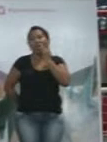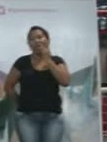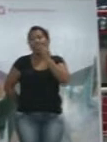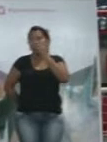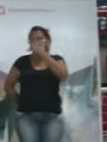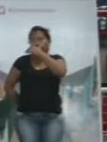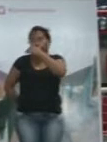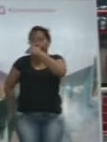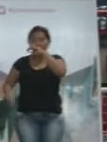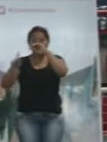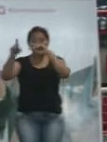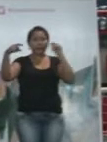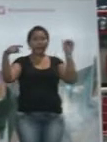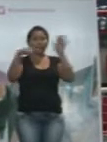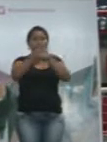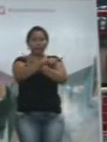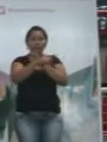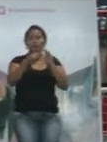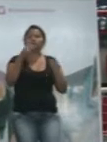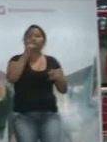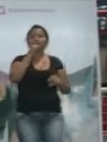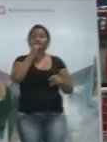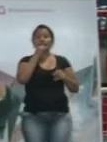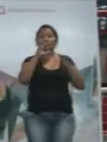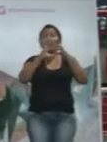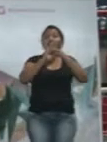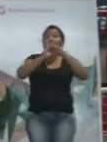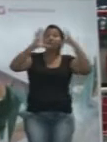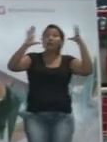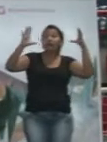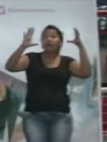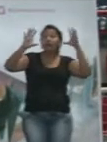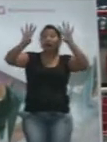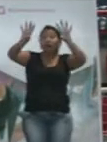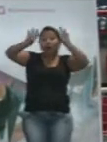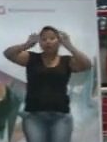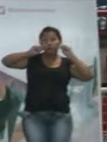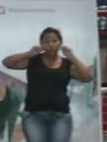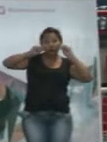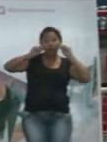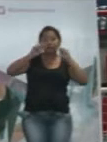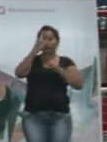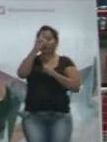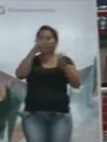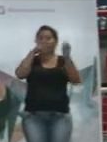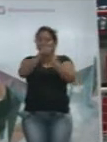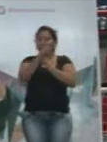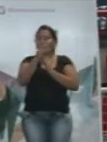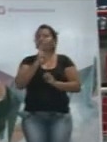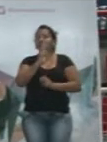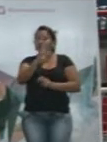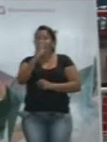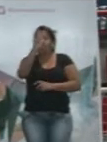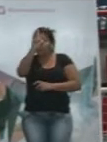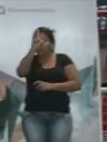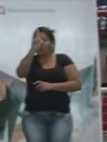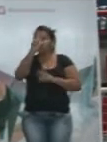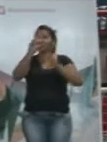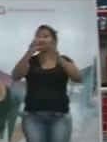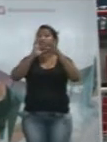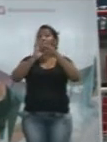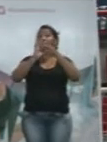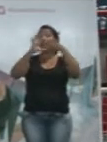Deus. Observe, você vai absorver energia, essa energia vai ficar retida nas moléculas e a